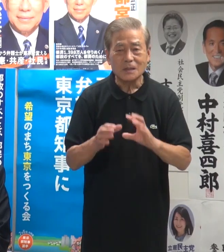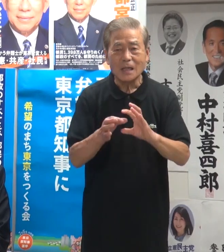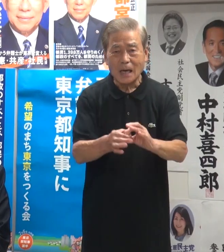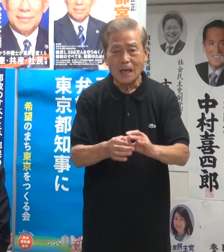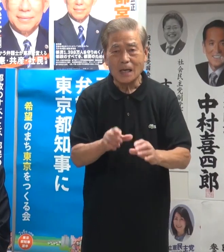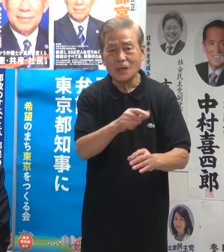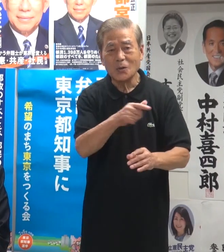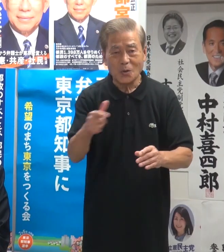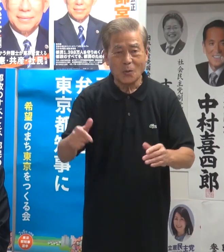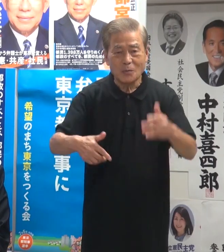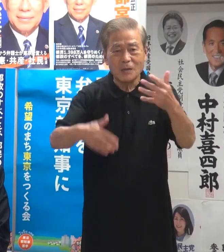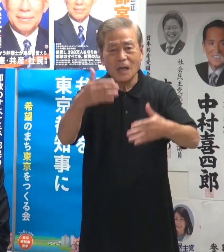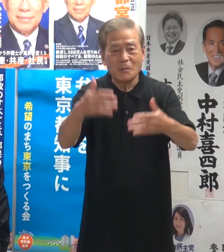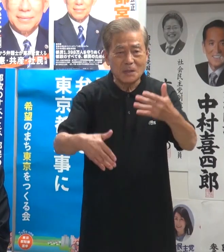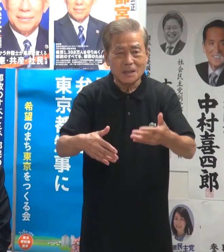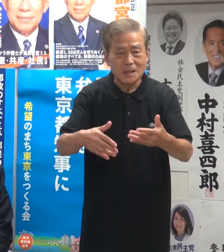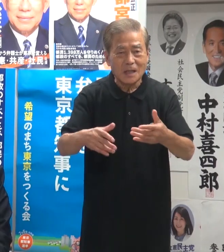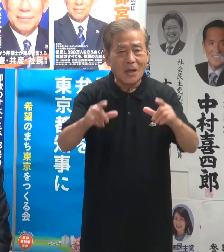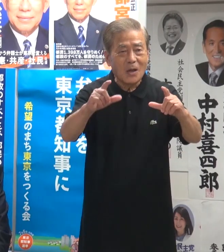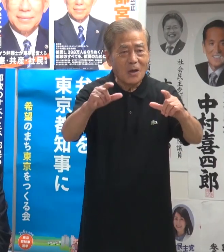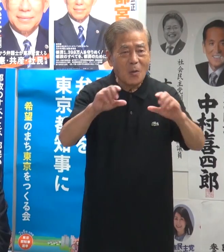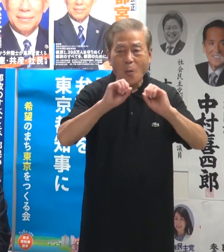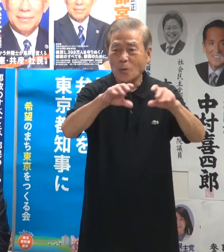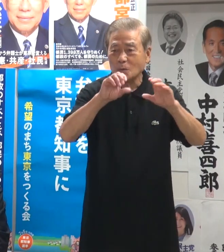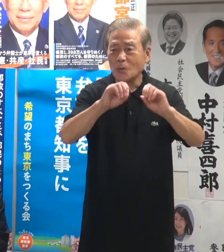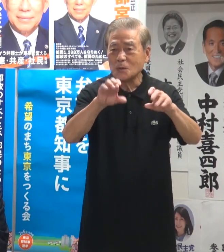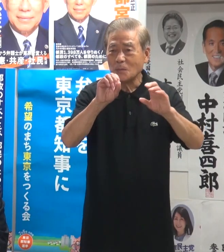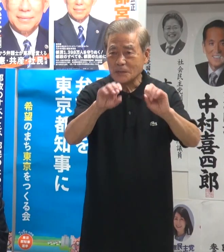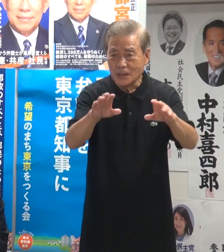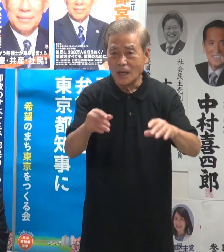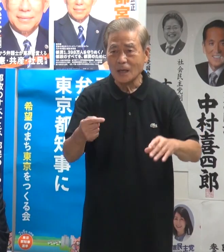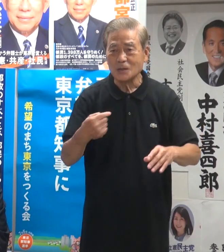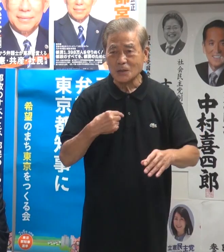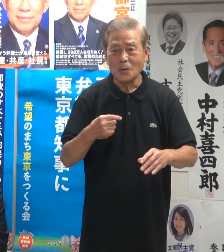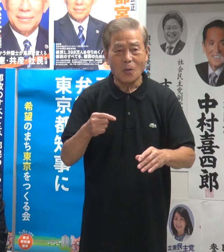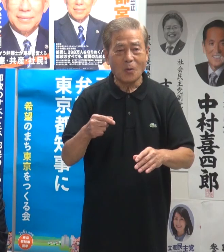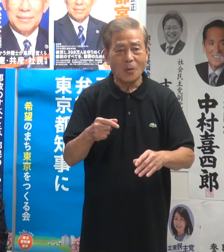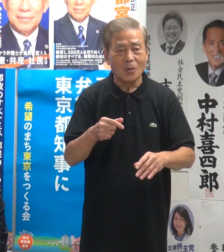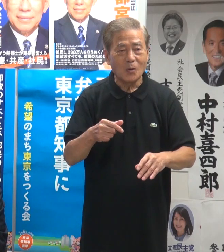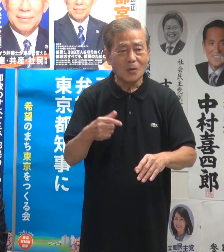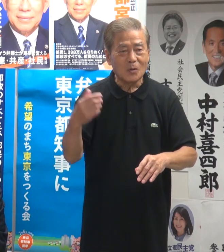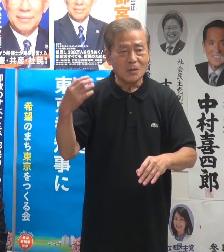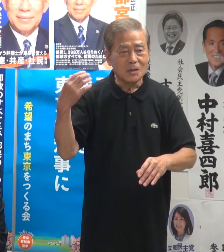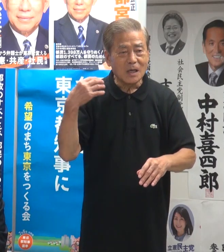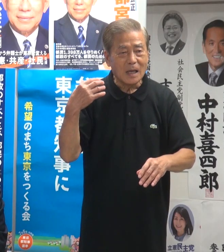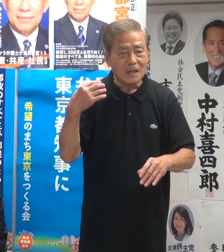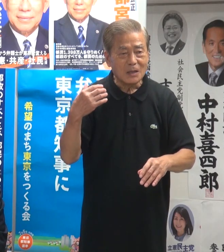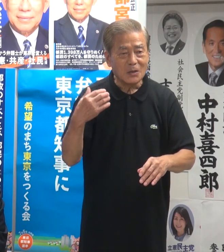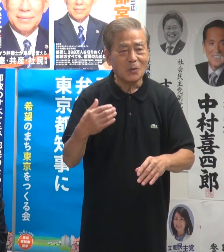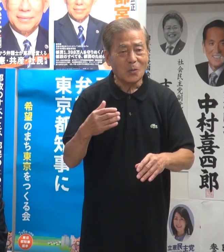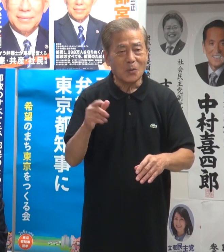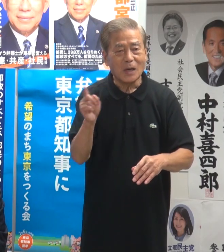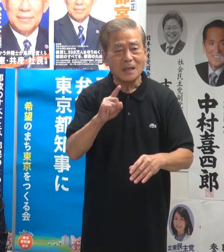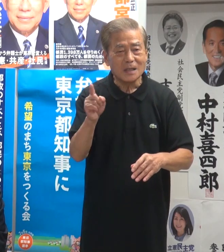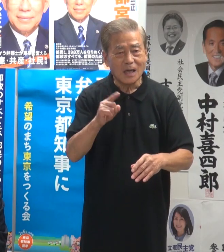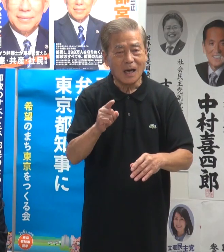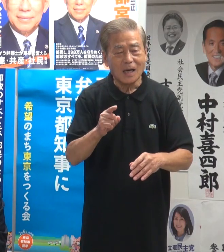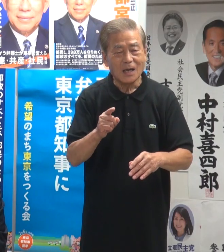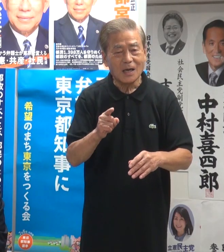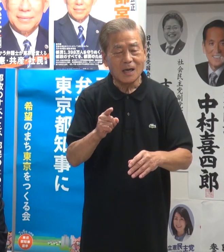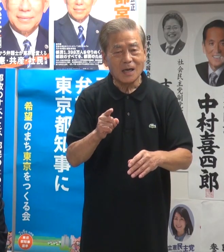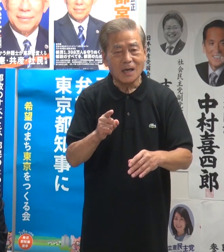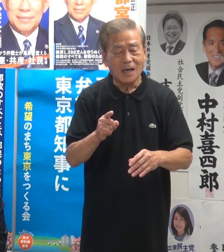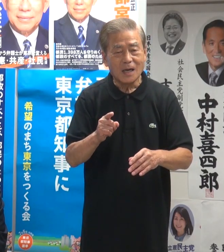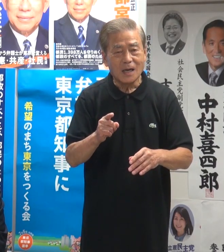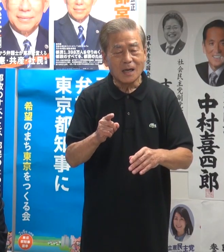ゃんと1ページ用意しますから1ページうちの記者と対談してください、そんなページ作る気ありませんか。だってそれや